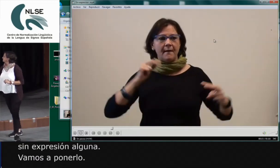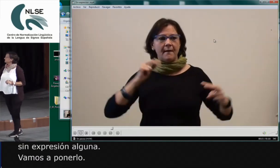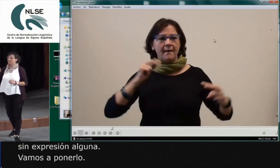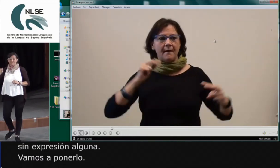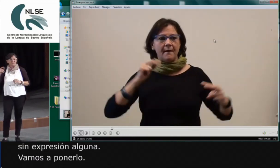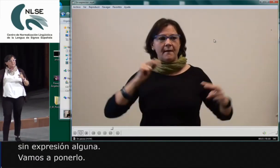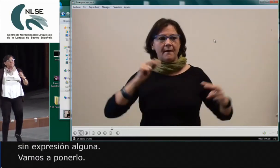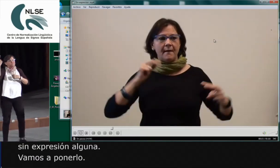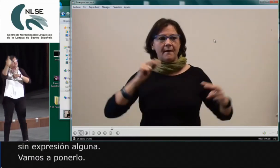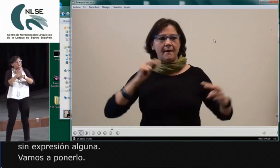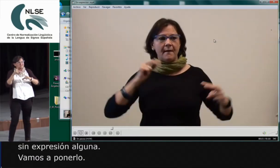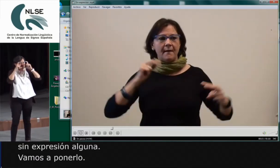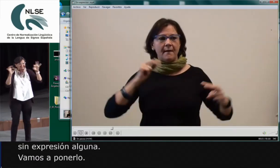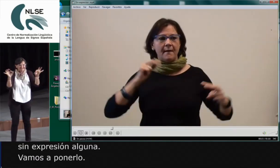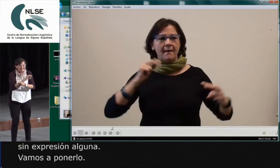Páralo ahí, David.